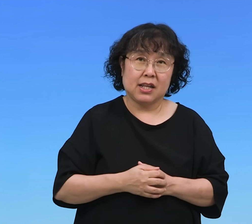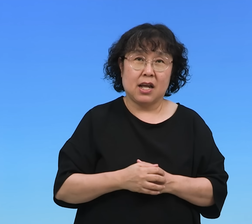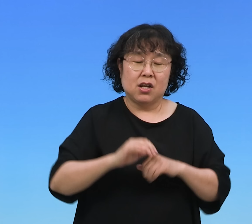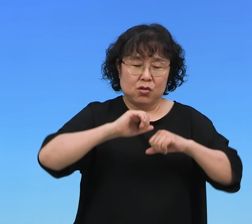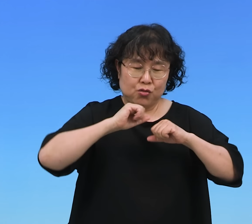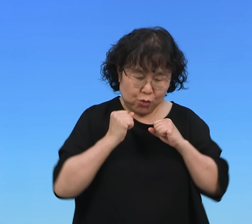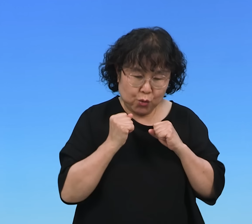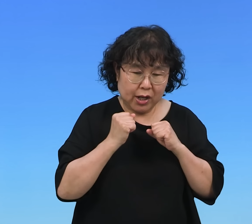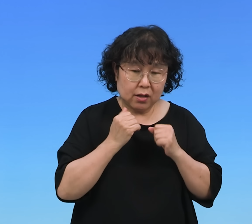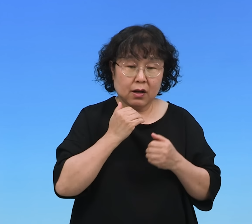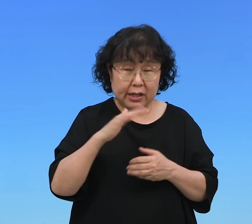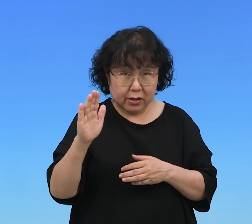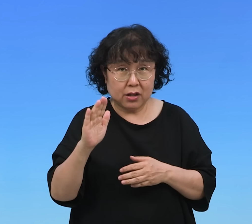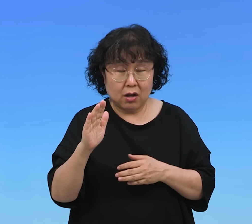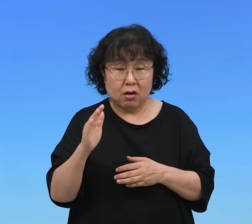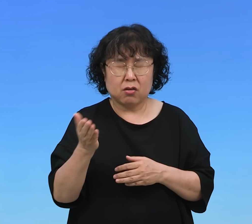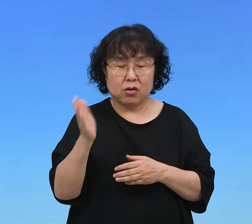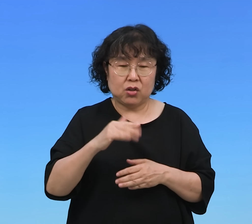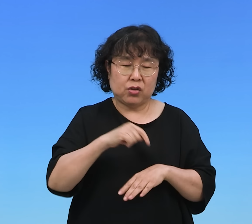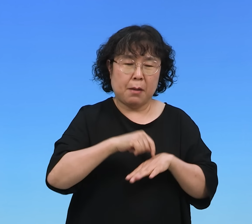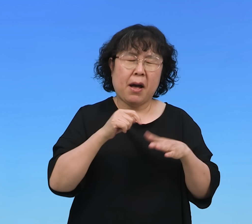순종해서 가신 건데.